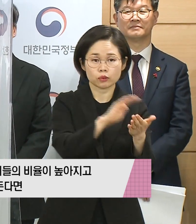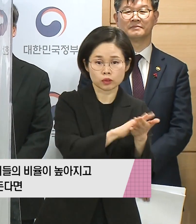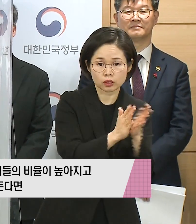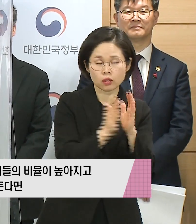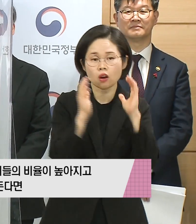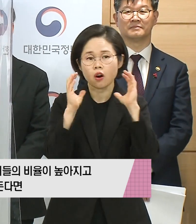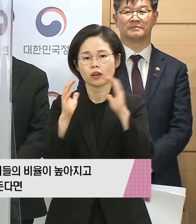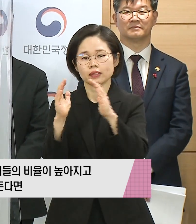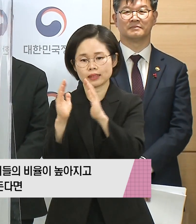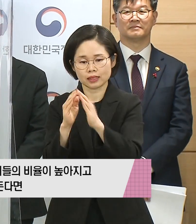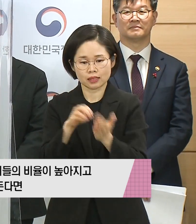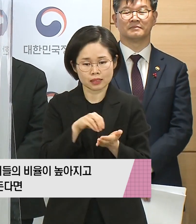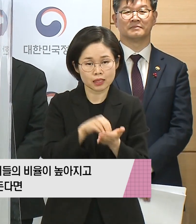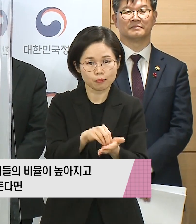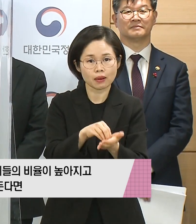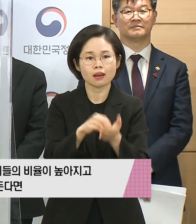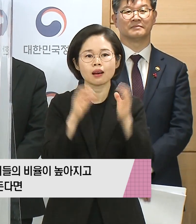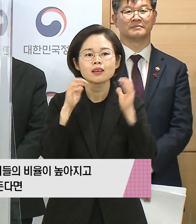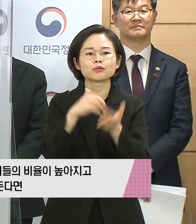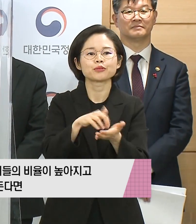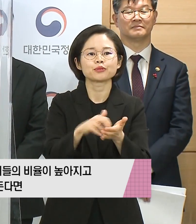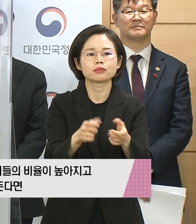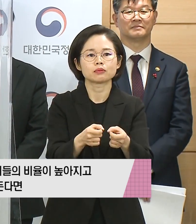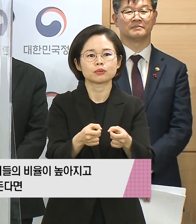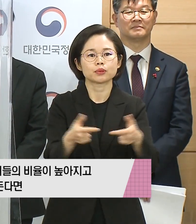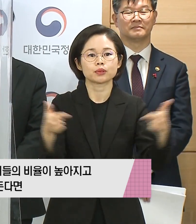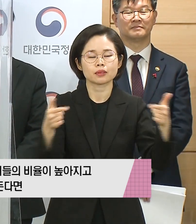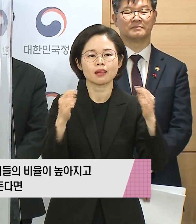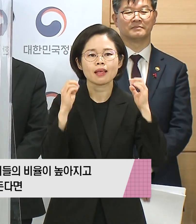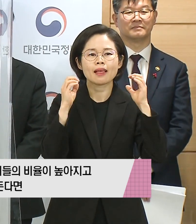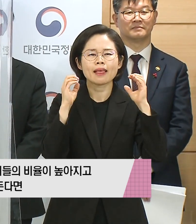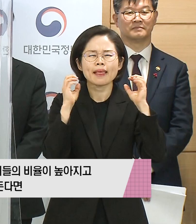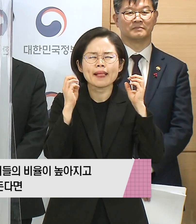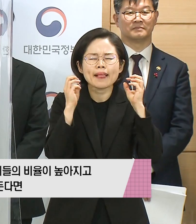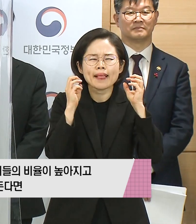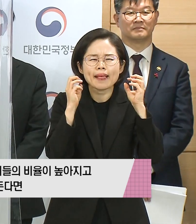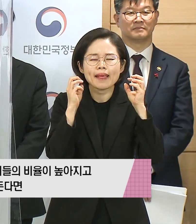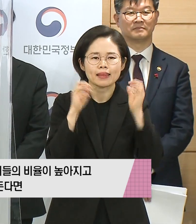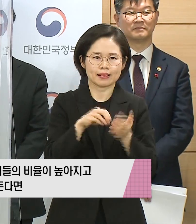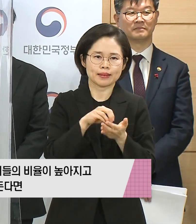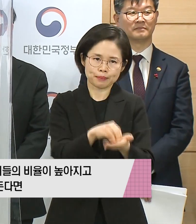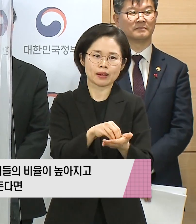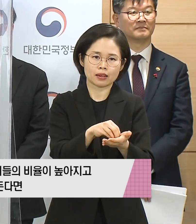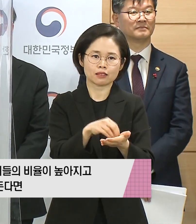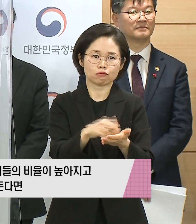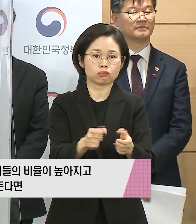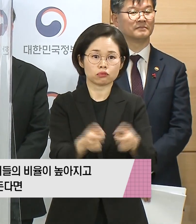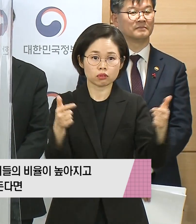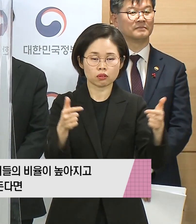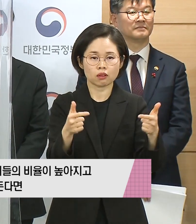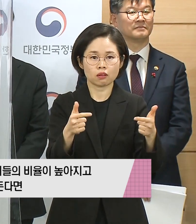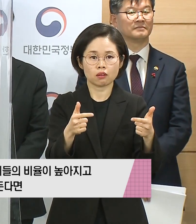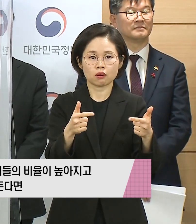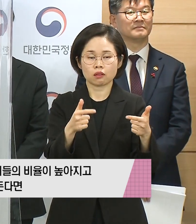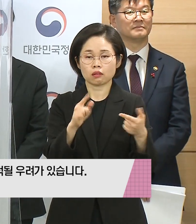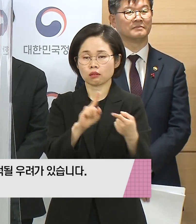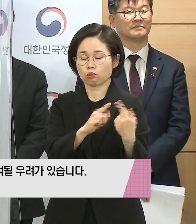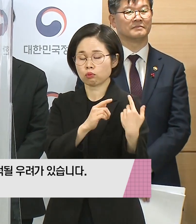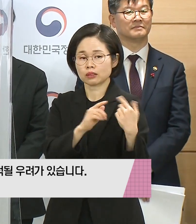어린이집을 이용하는 아이들의 비율이 높아지고 이용 시기도 점점 빨라져서 이를 그대로